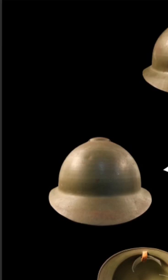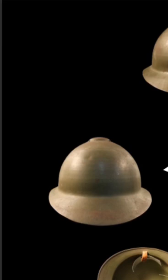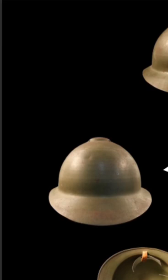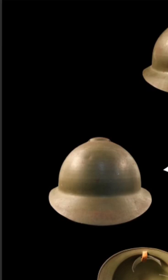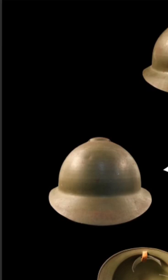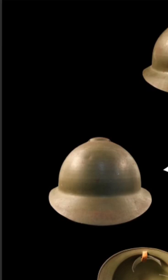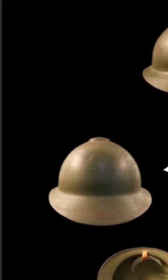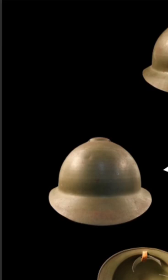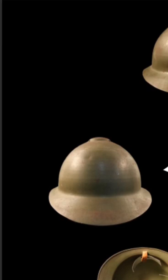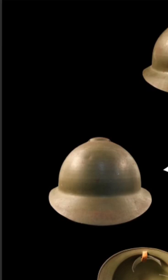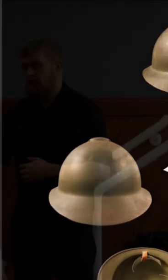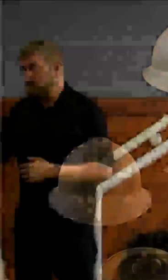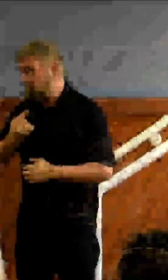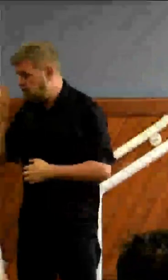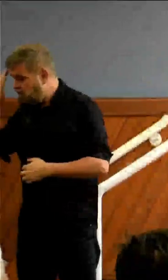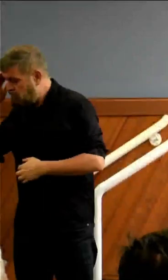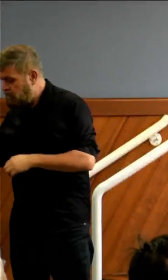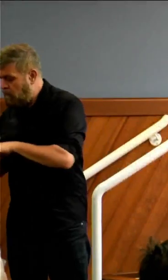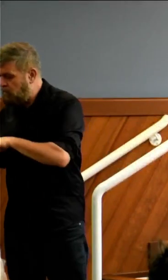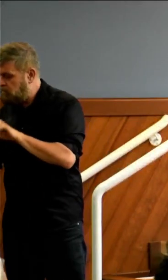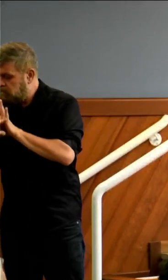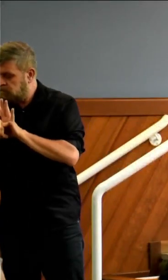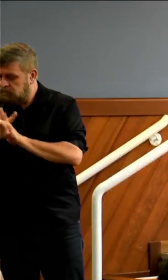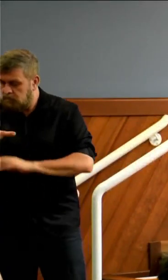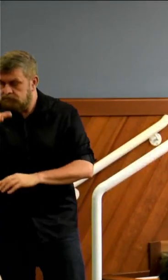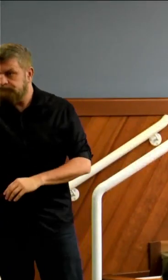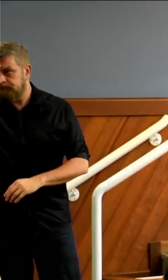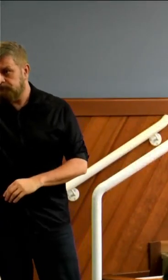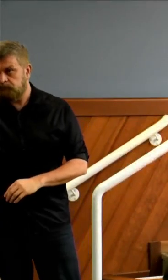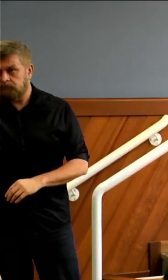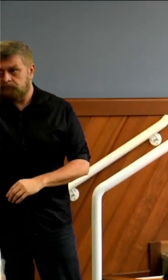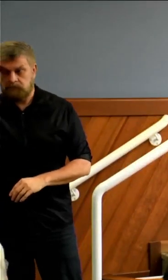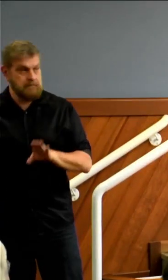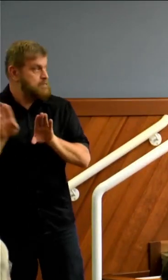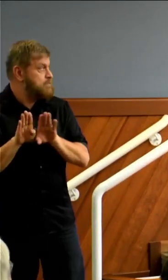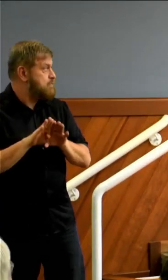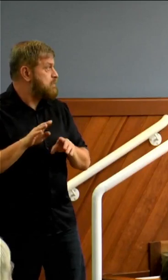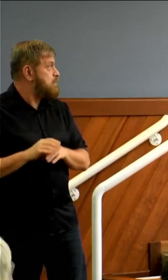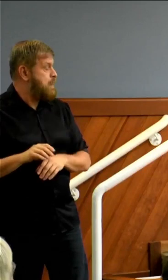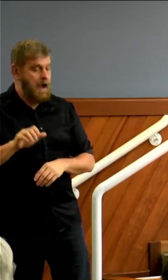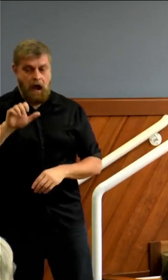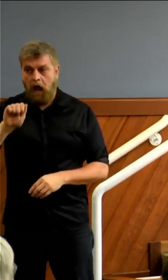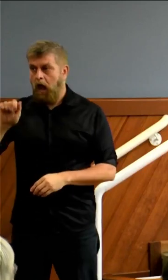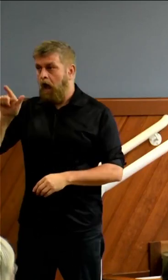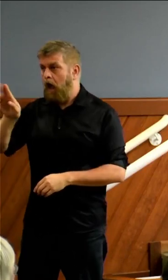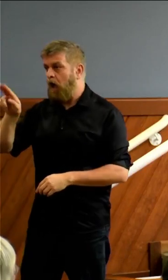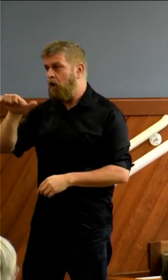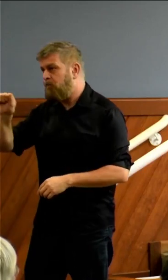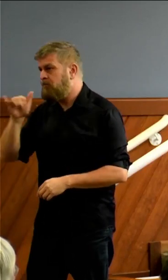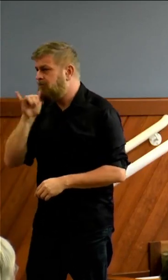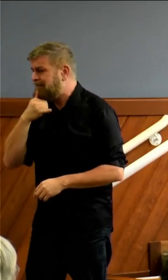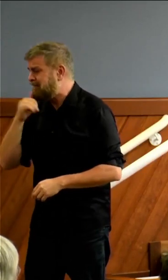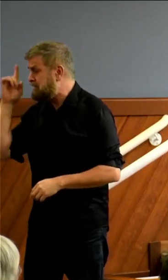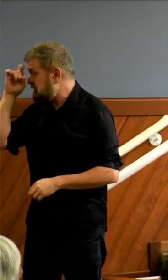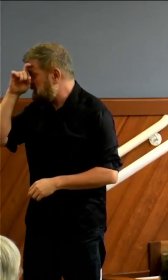mais fácil de ser inteligível pelo pesquisador, né? Como é o caso dos álbuns. Gente, digitalizar álbum é uma tristeza. Por